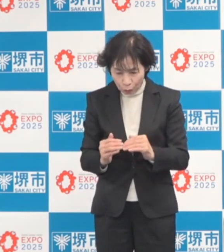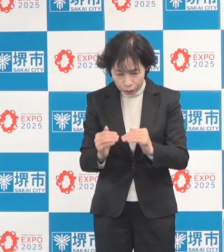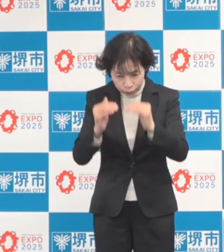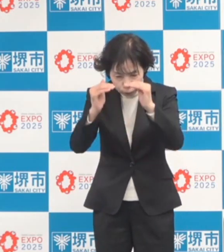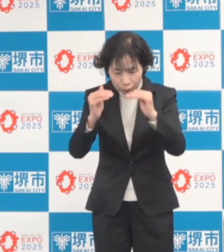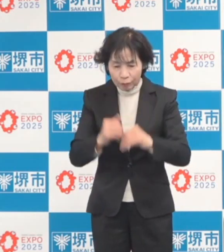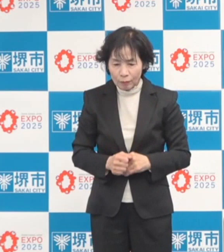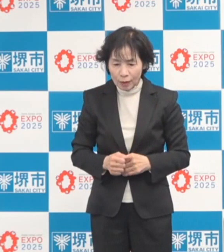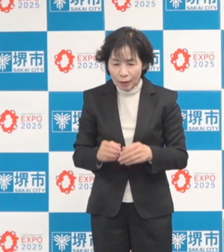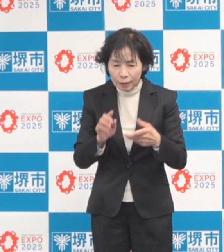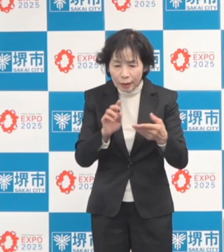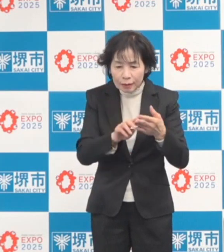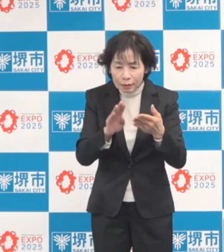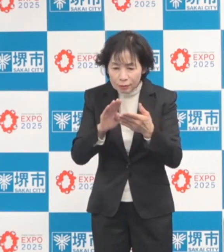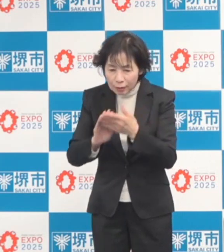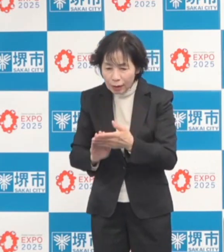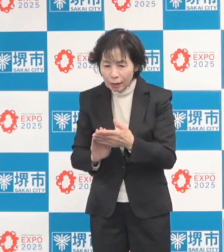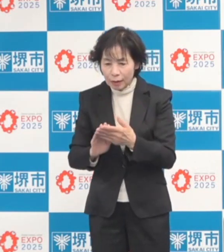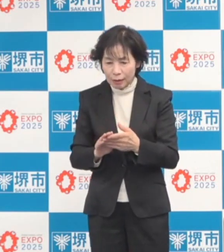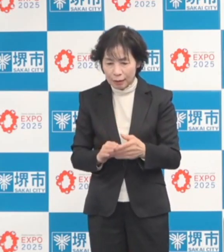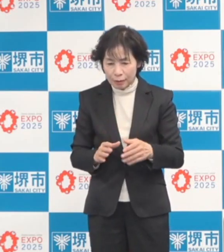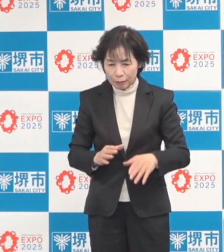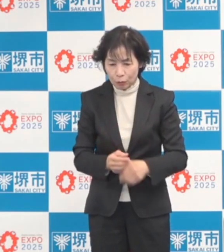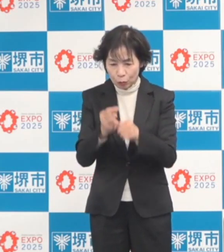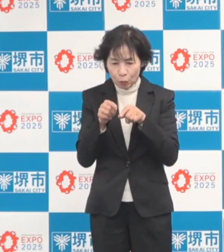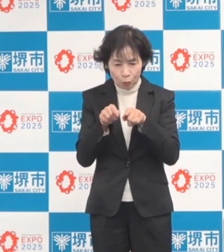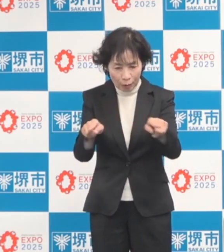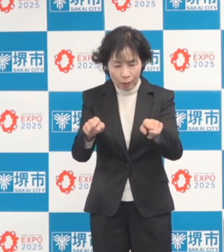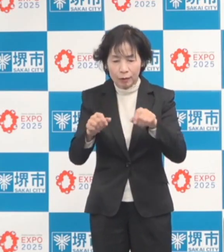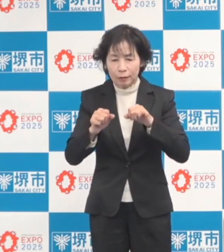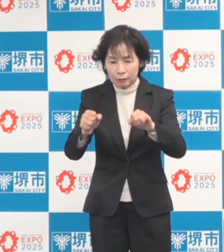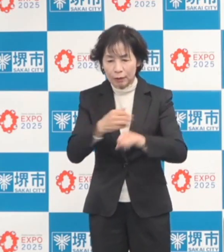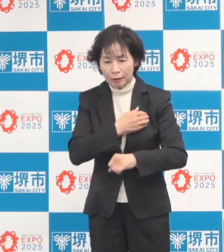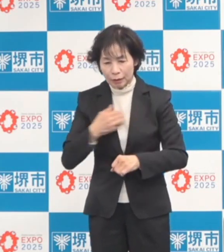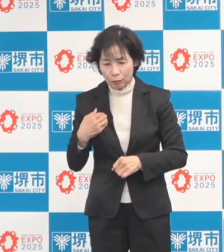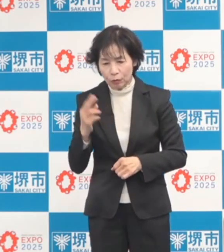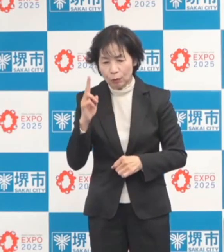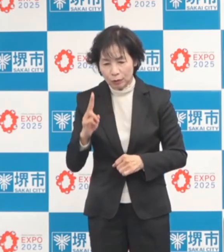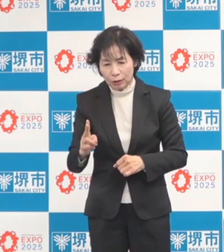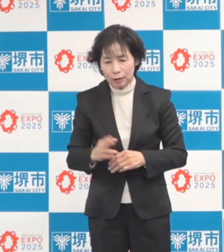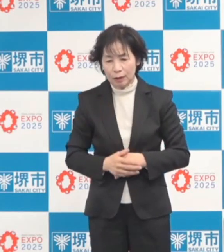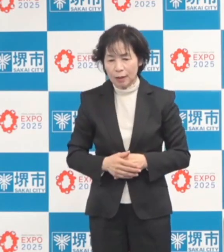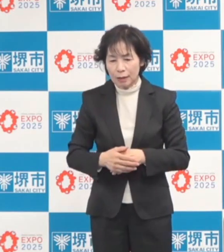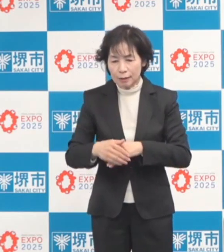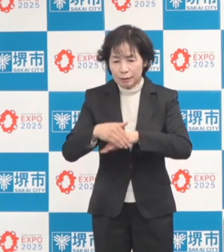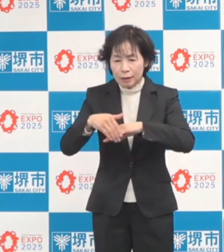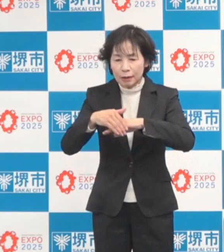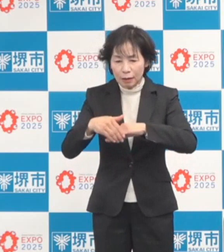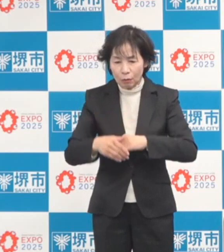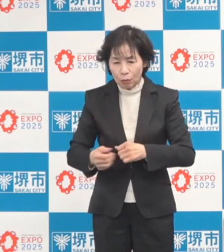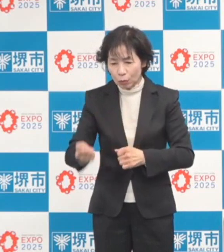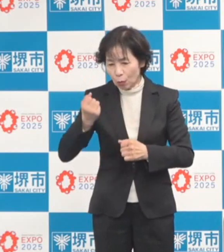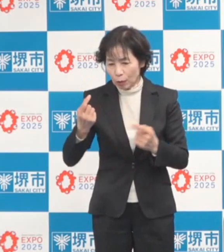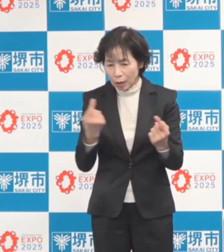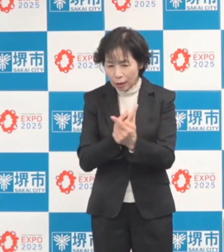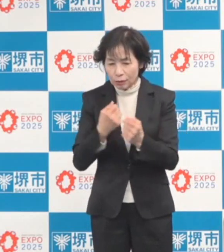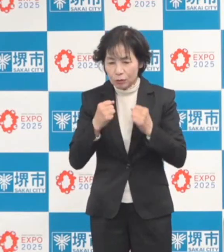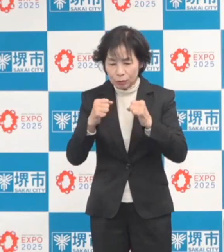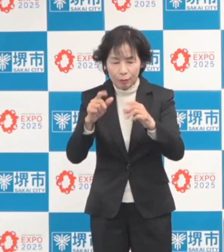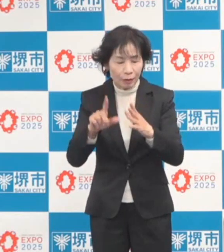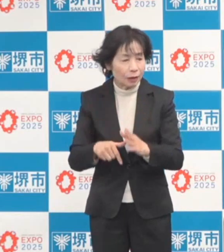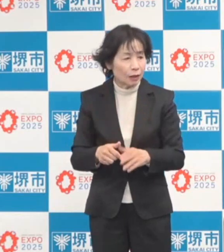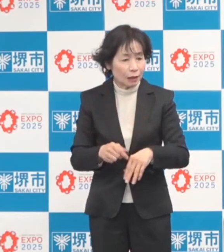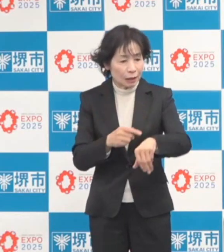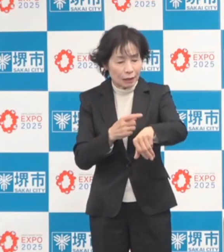事業管理とガバナンスを強化いたします。また設計審査機能を強化するため局付けで技術